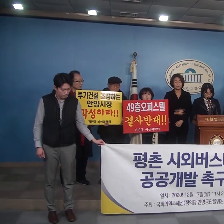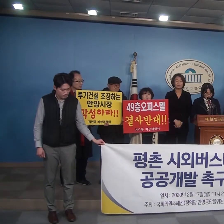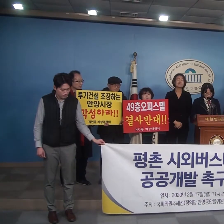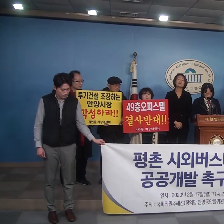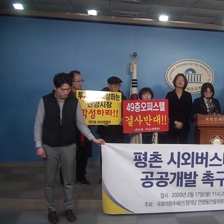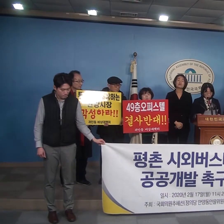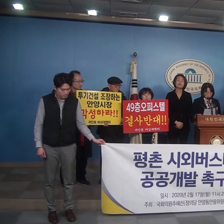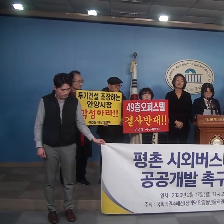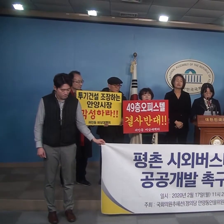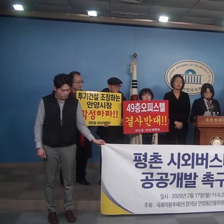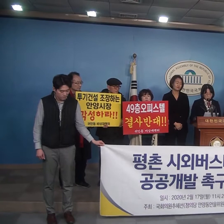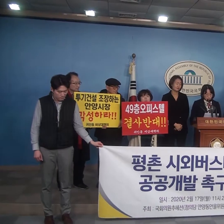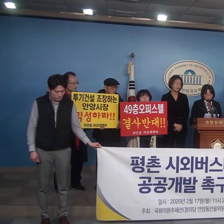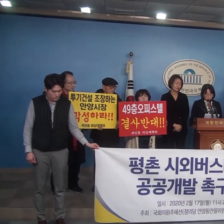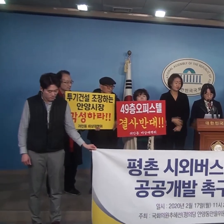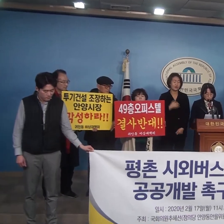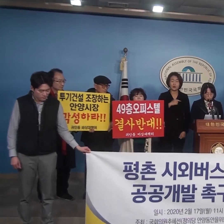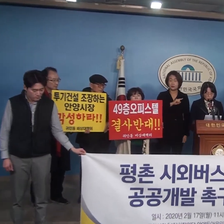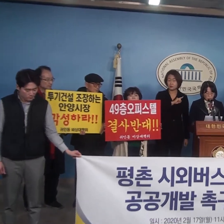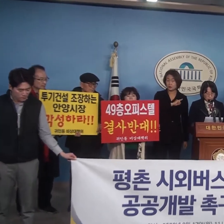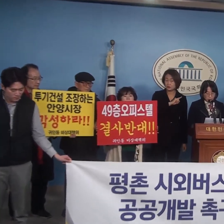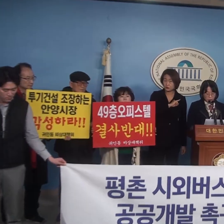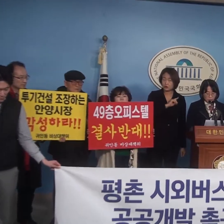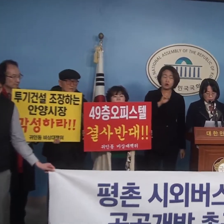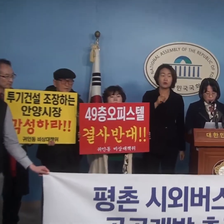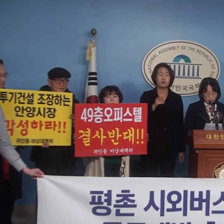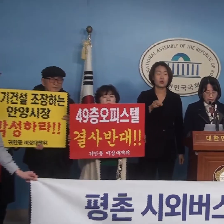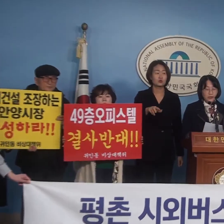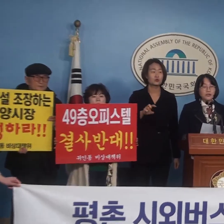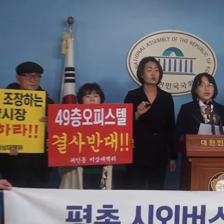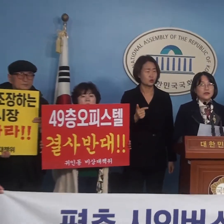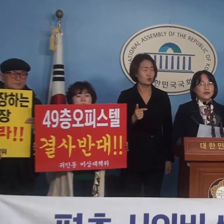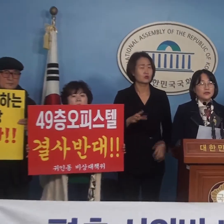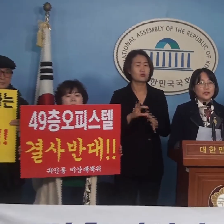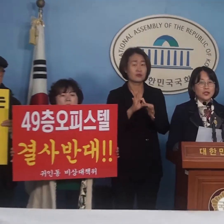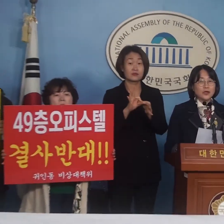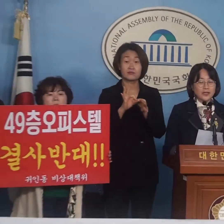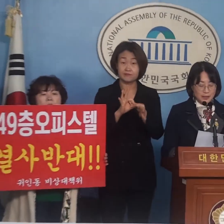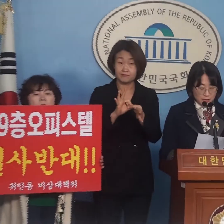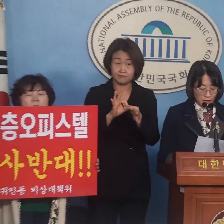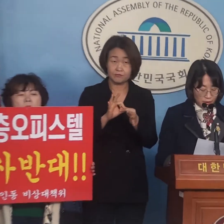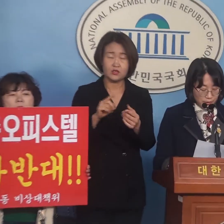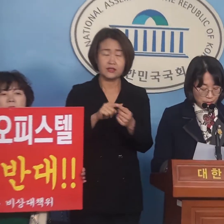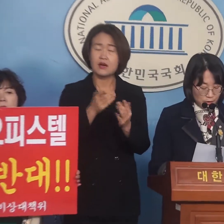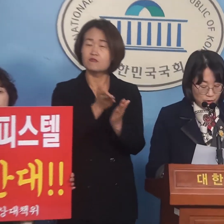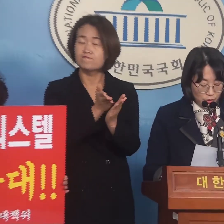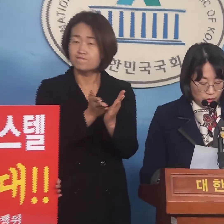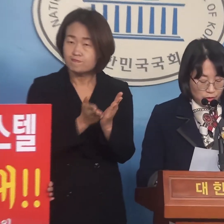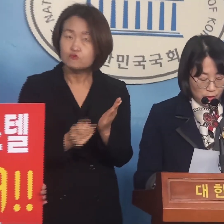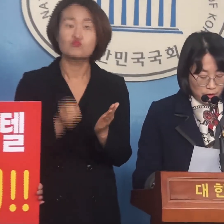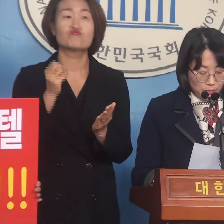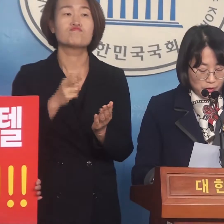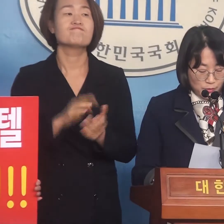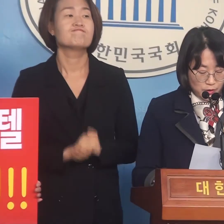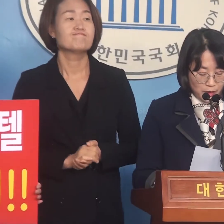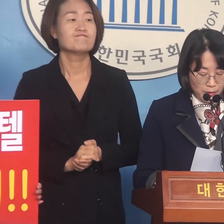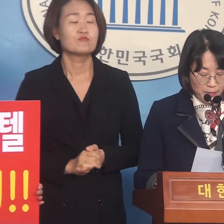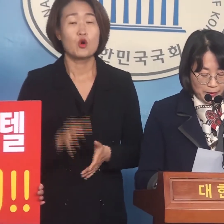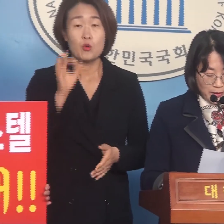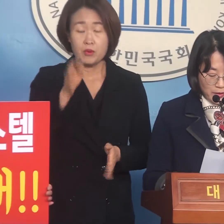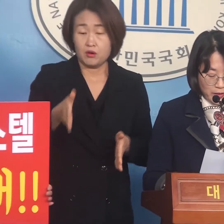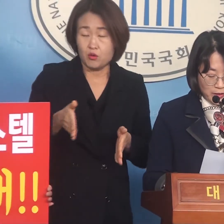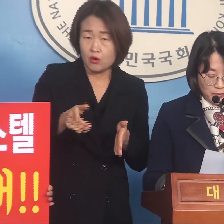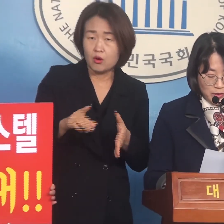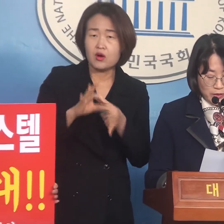주시겠습니다. 제가 먼저 평촌 시외버스터미널 부지와 관련된 경과와 쟁점, 그리고 터미널 부지